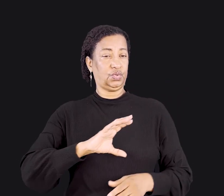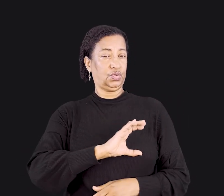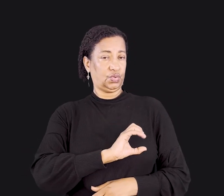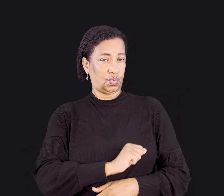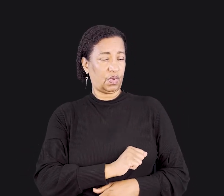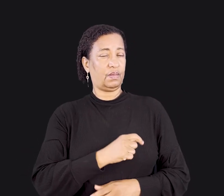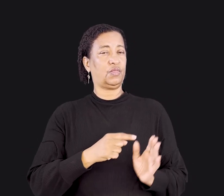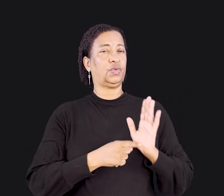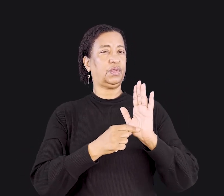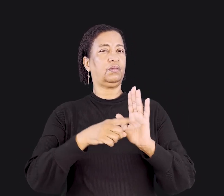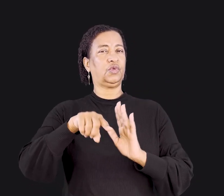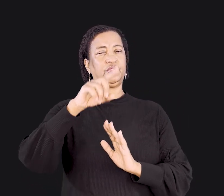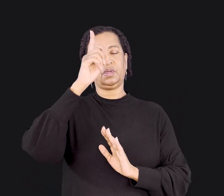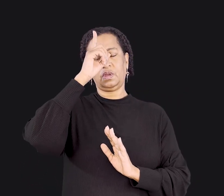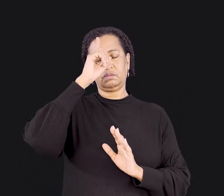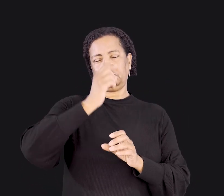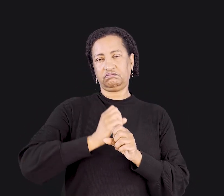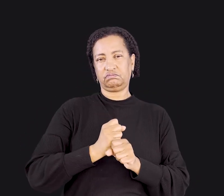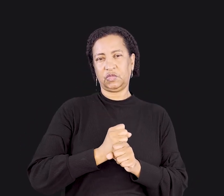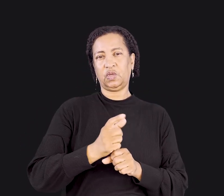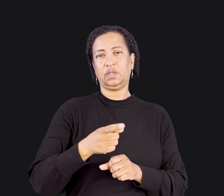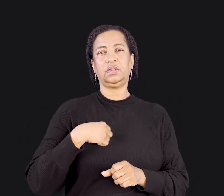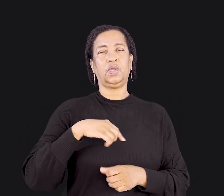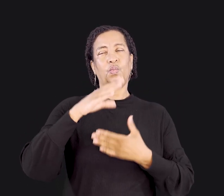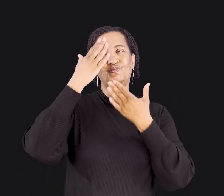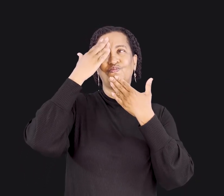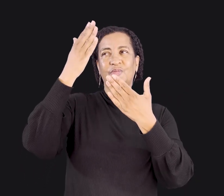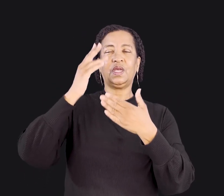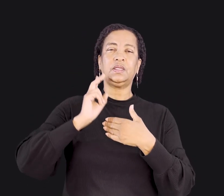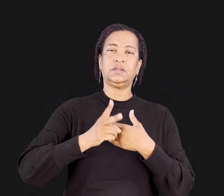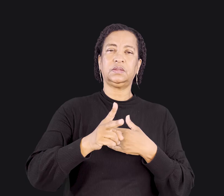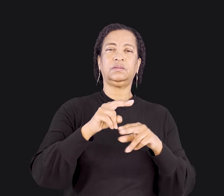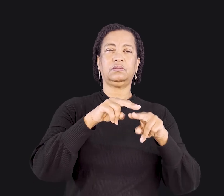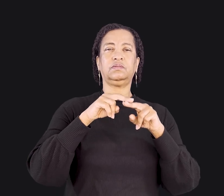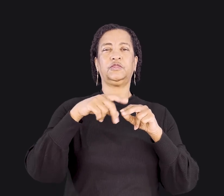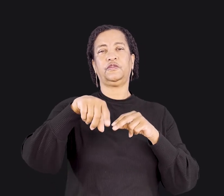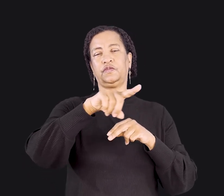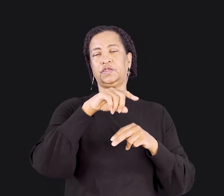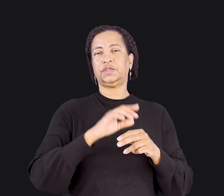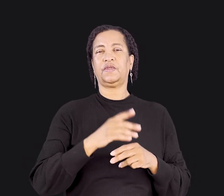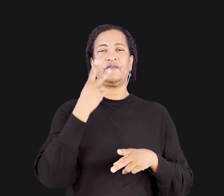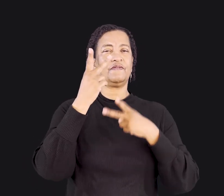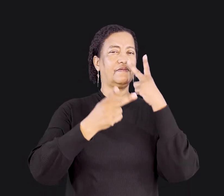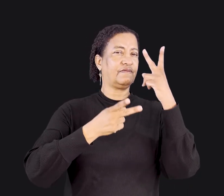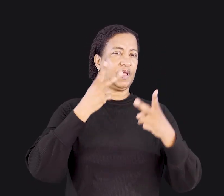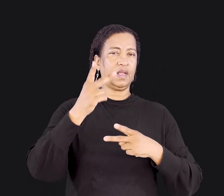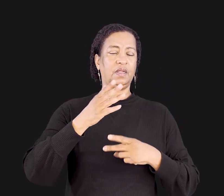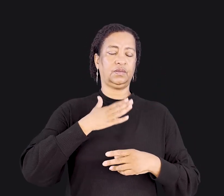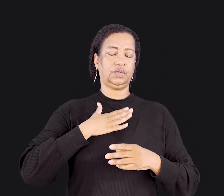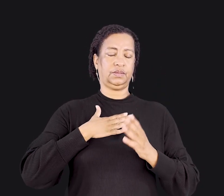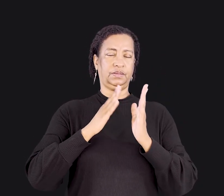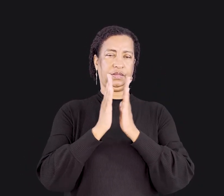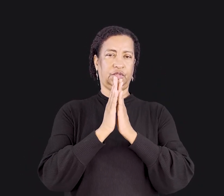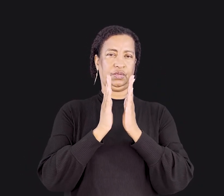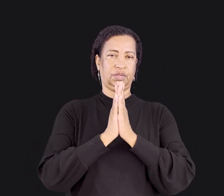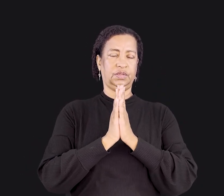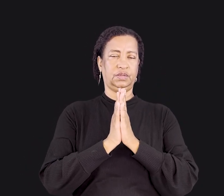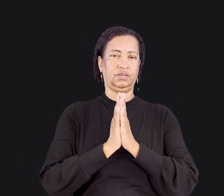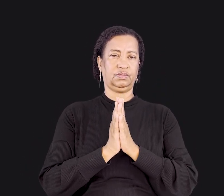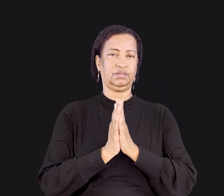com todos os santos, não deixo de dar graças por vocês, mencionando-os em minhas orações. Era assim